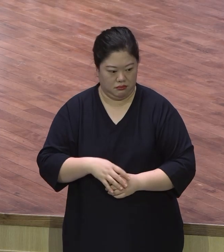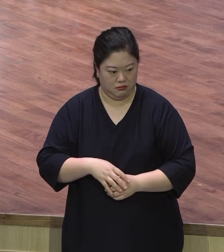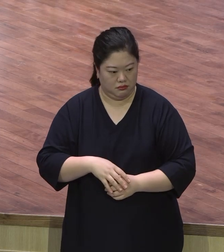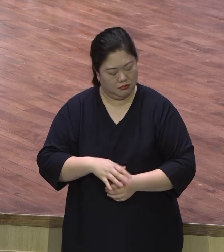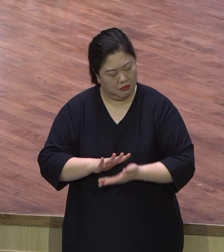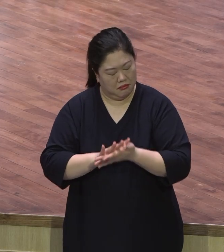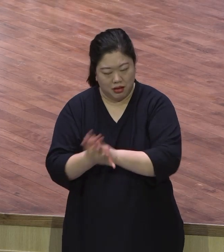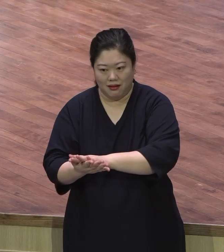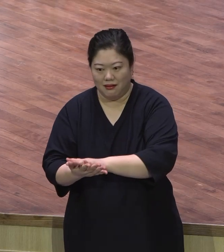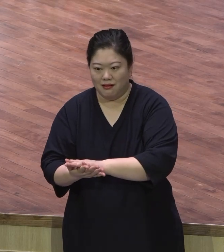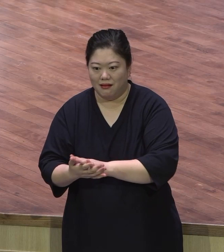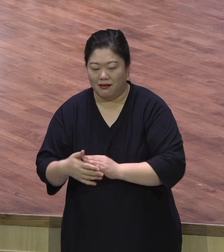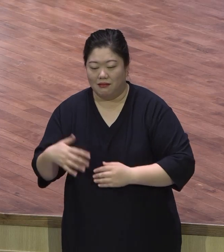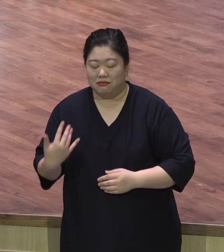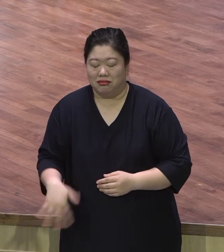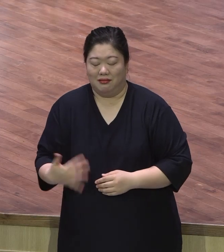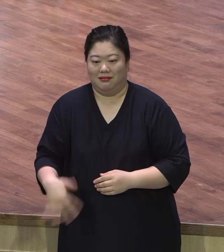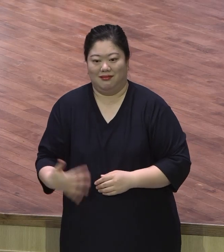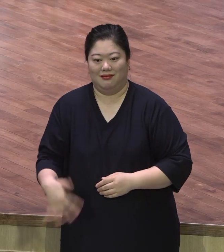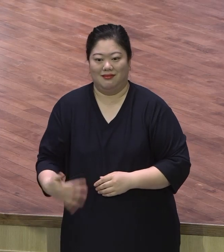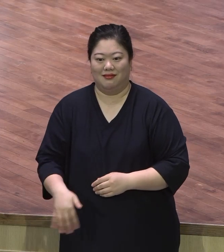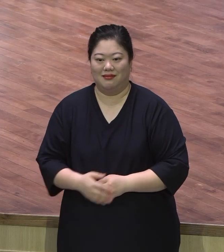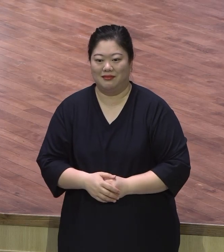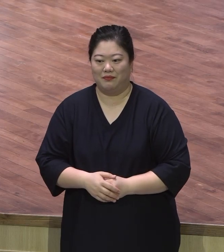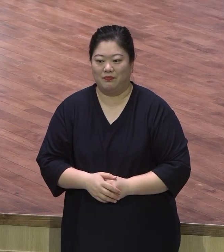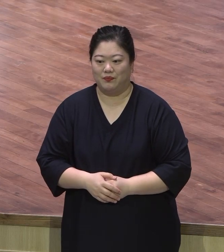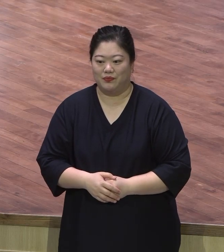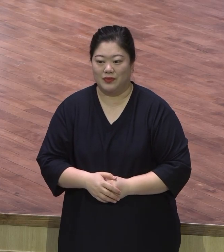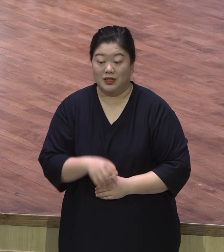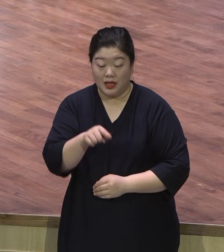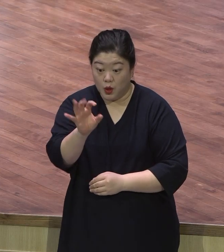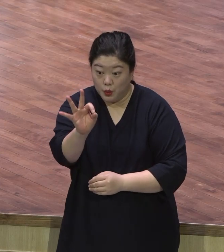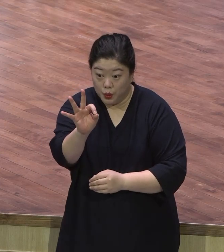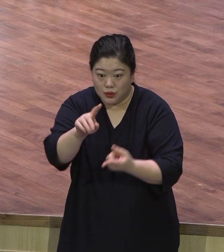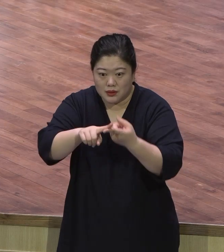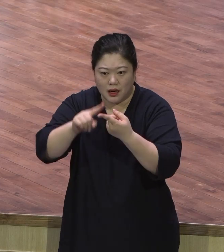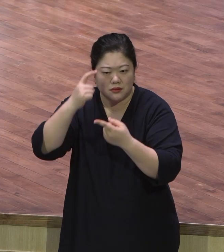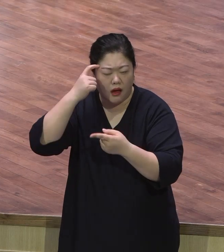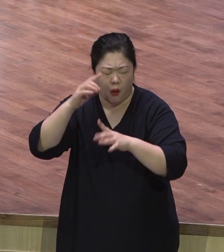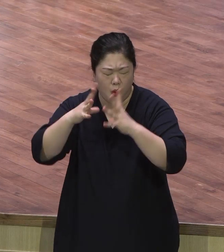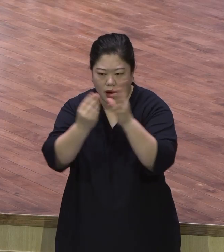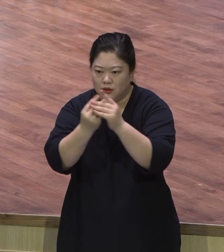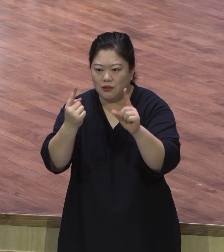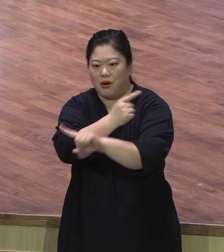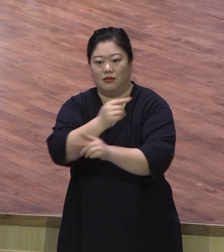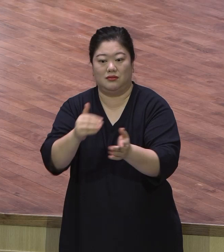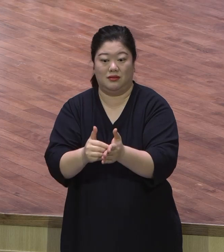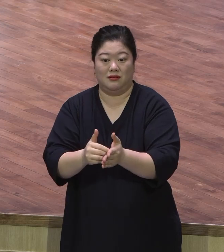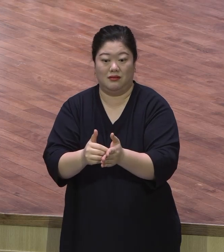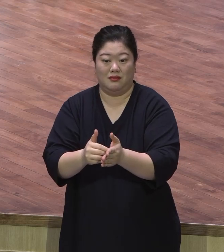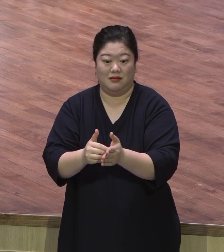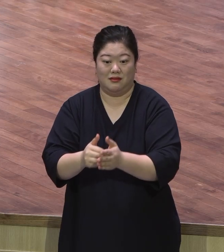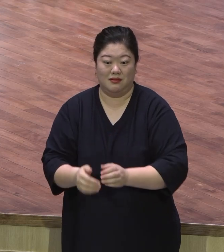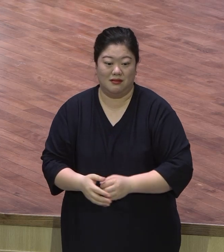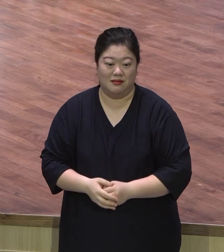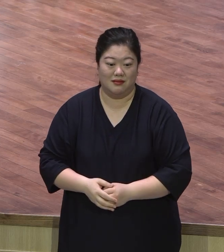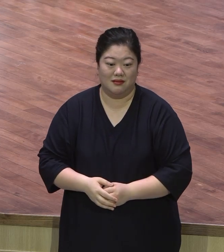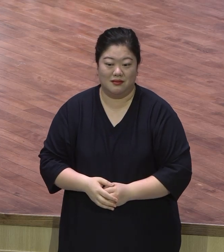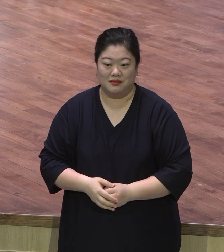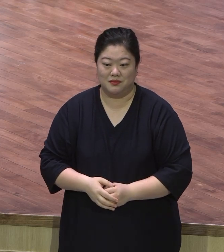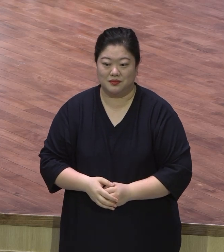헌금관이요. 이게 다예요. 사실은. 그 사람이 변화된 옛들을 깼냐 안 깼냐. 우리 영계 모든